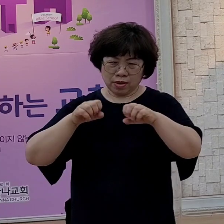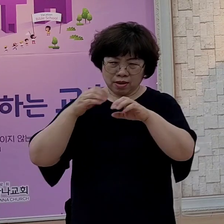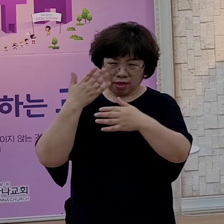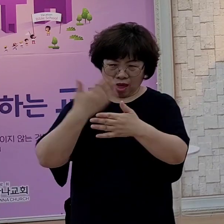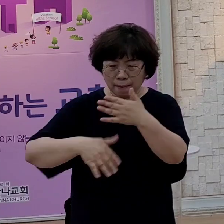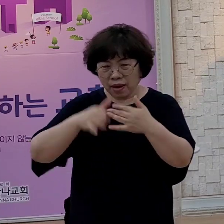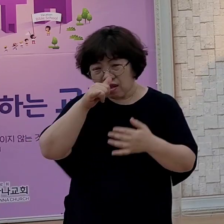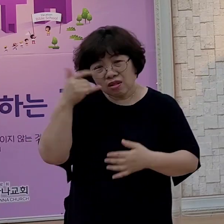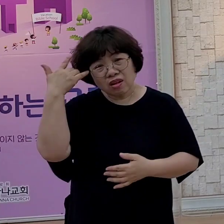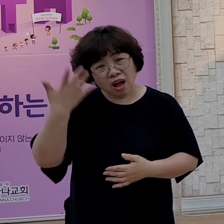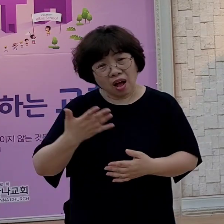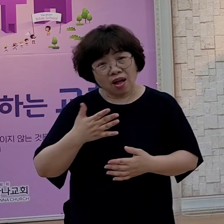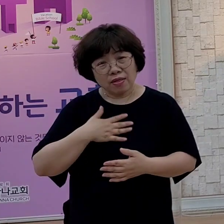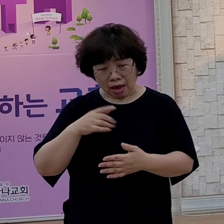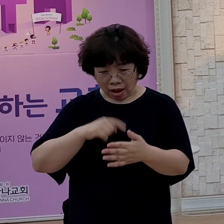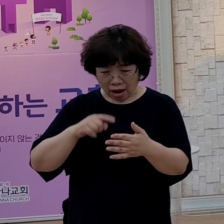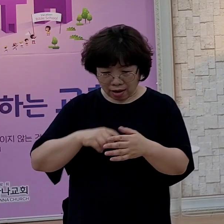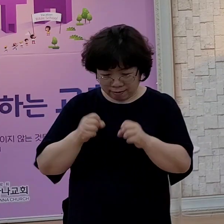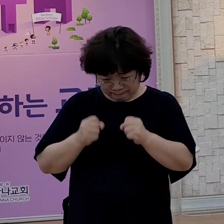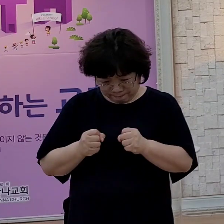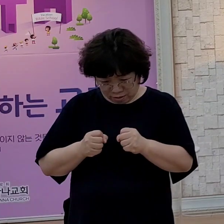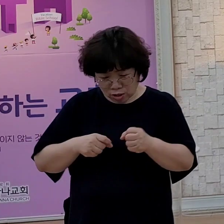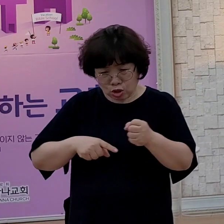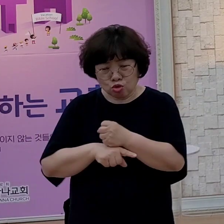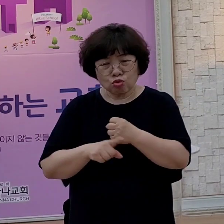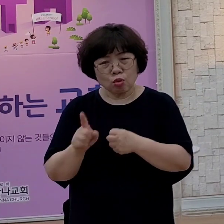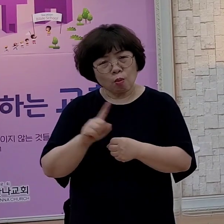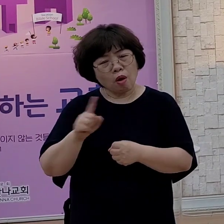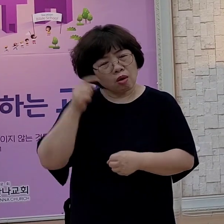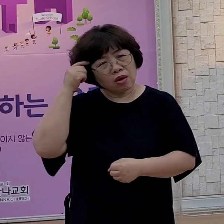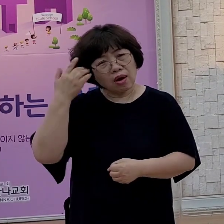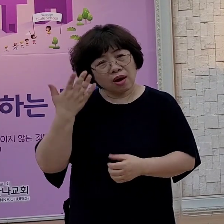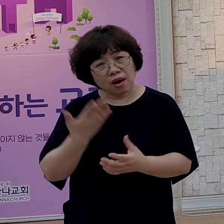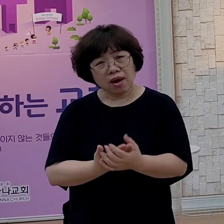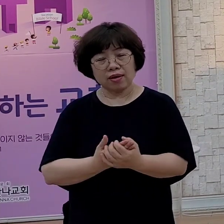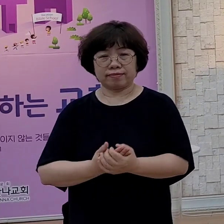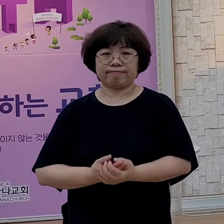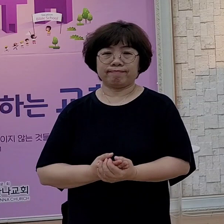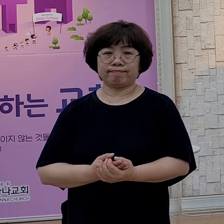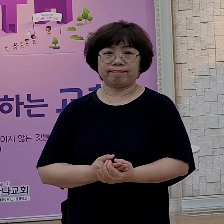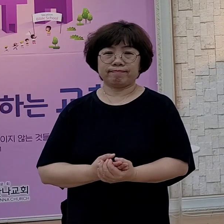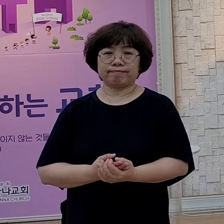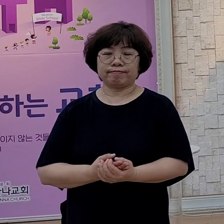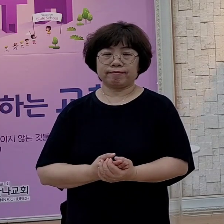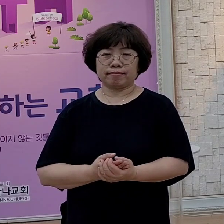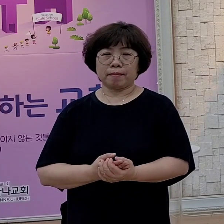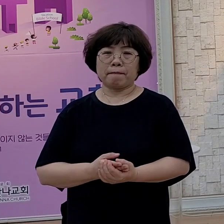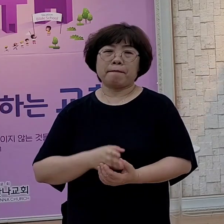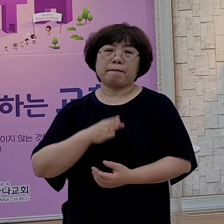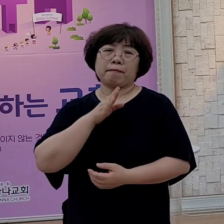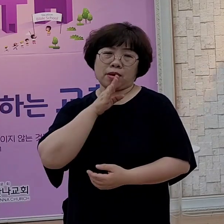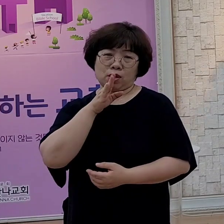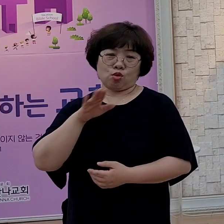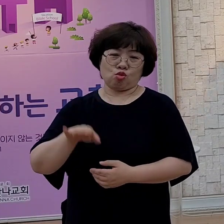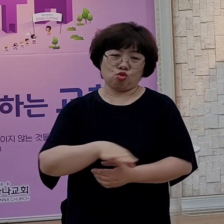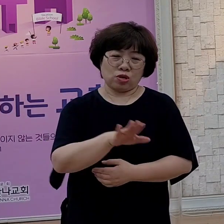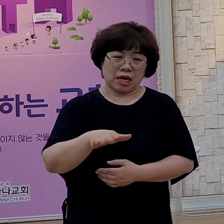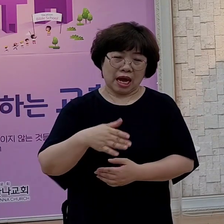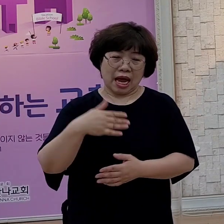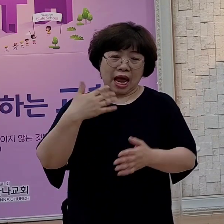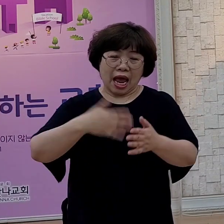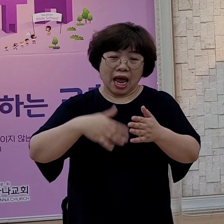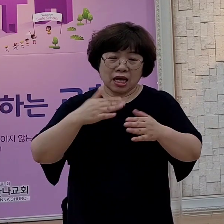특징들이 아직도 내 안에 그럼 없다고 말할 수 없지 않습니까? 왜일까? 바로 우리가